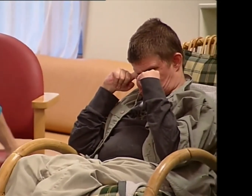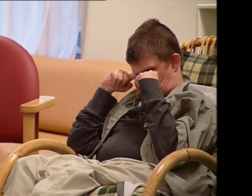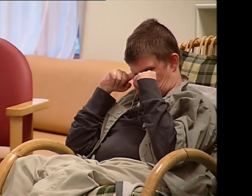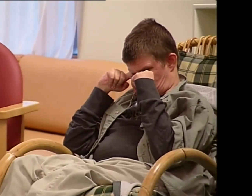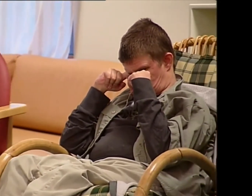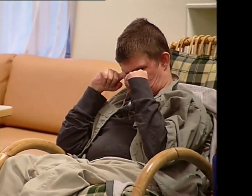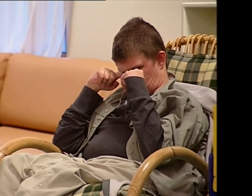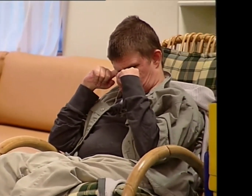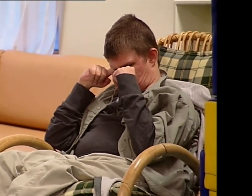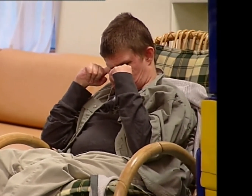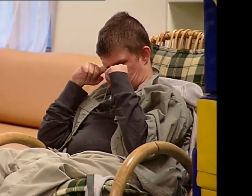wereld.